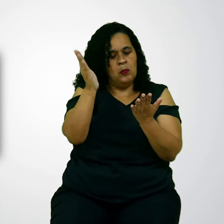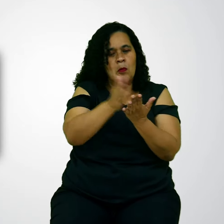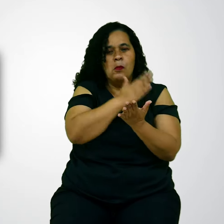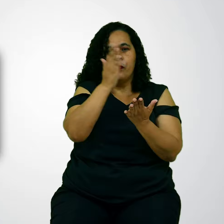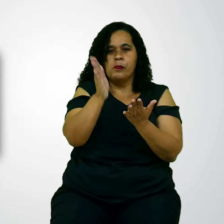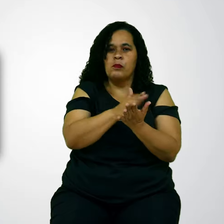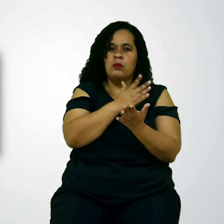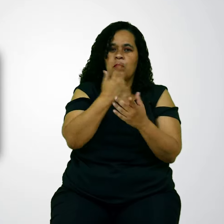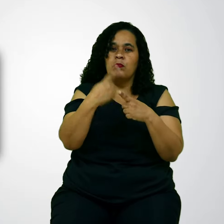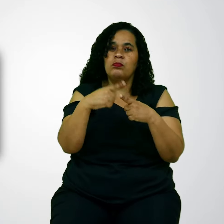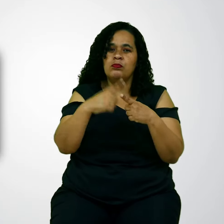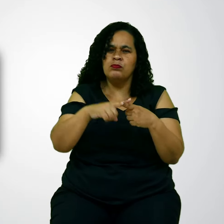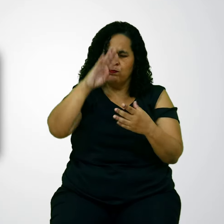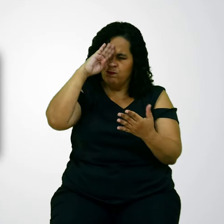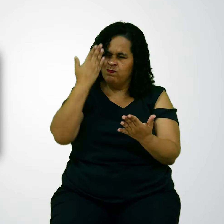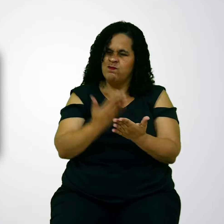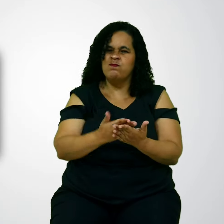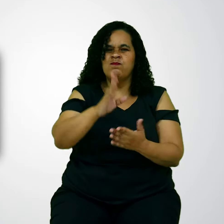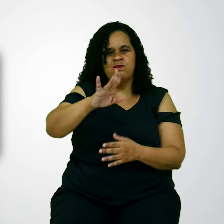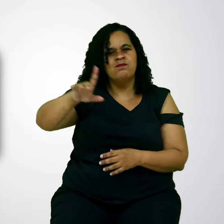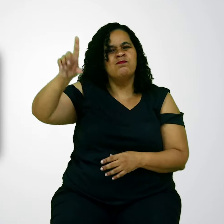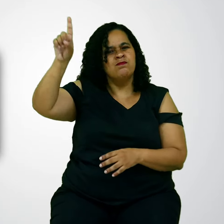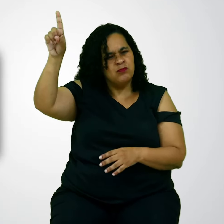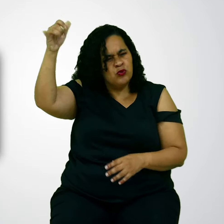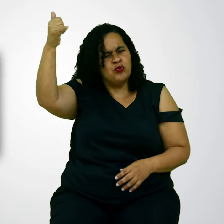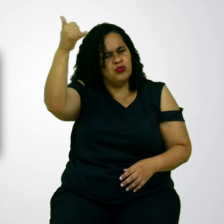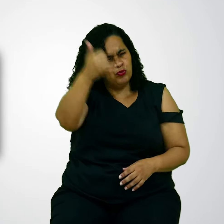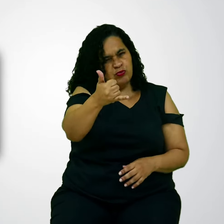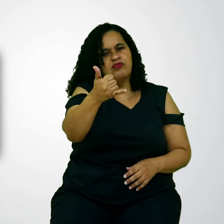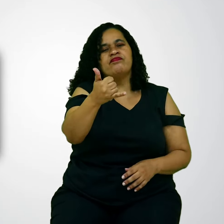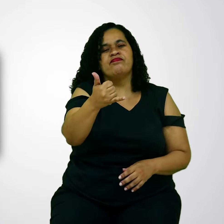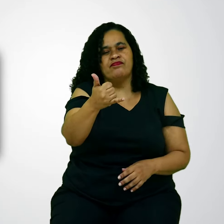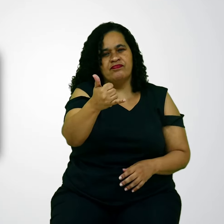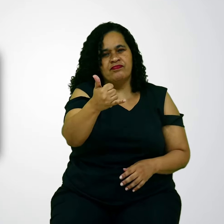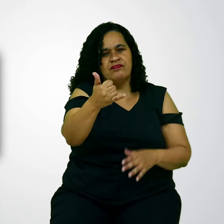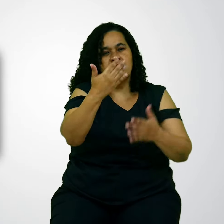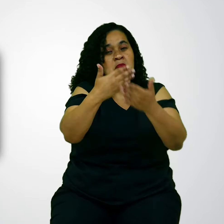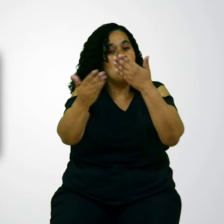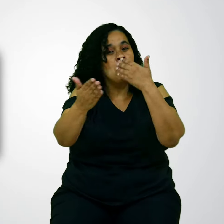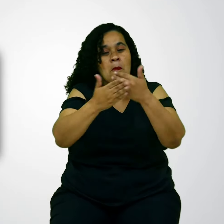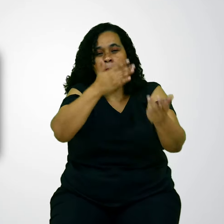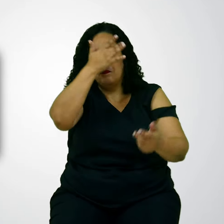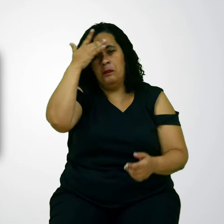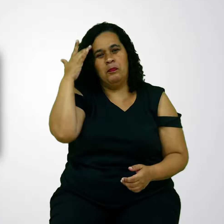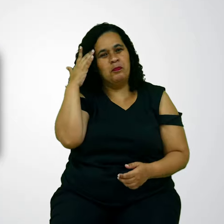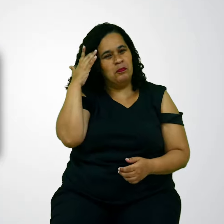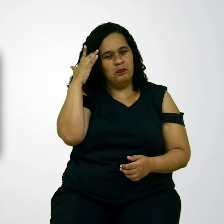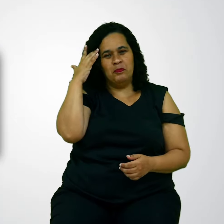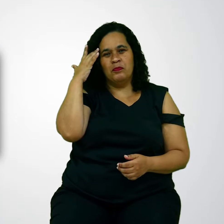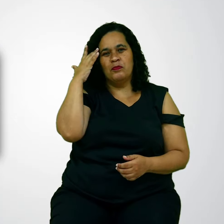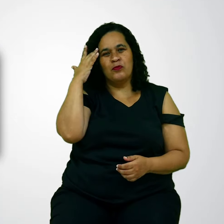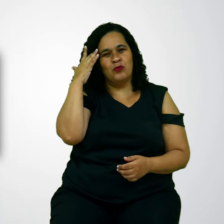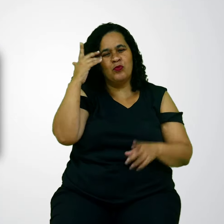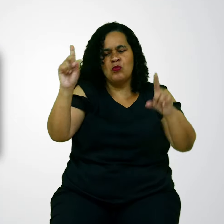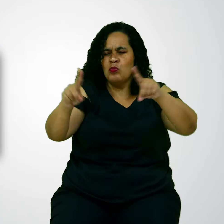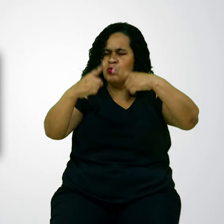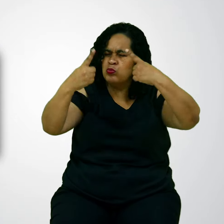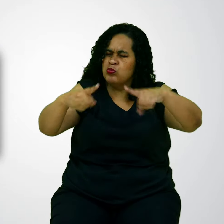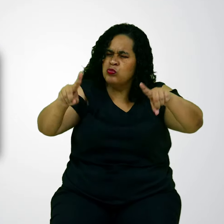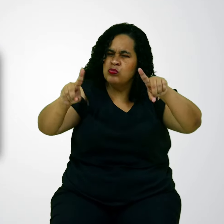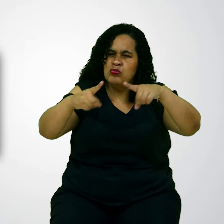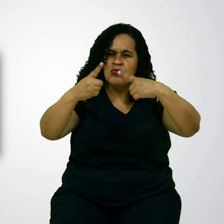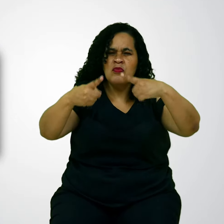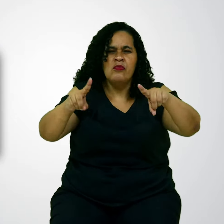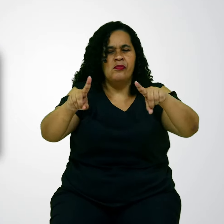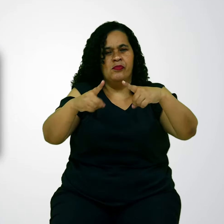pode falar através do Zé. Deus pode falar através da Maria. Deus pode falar através da música. Eu sei que tem música